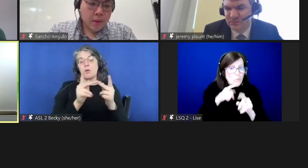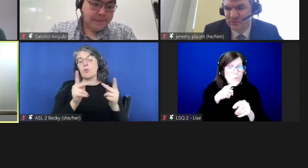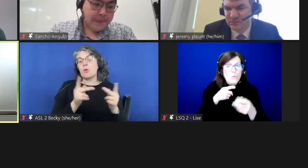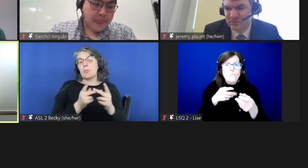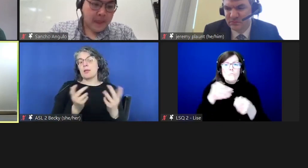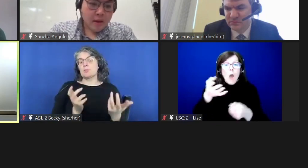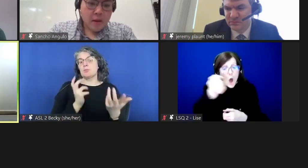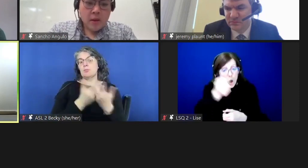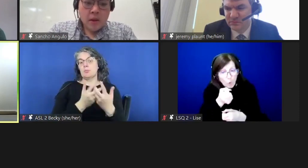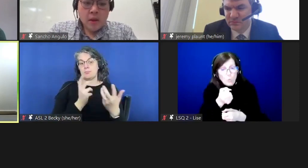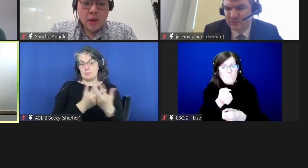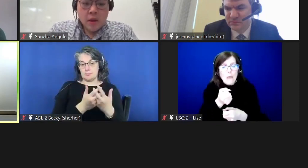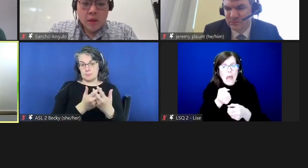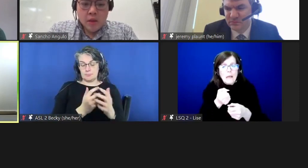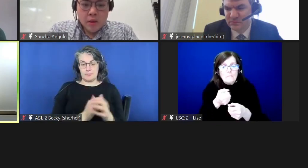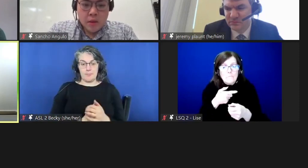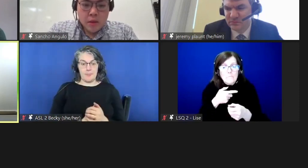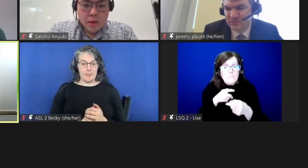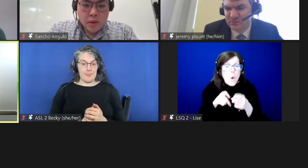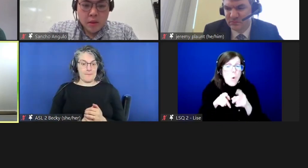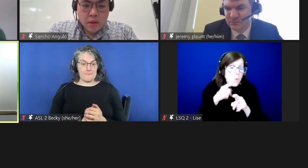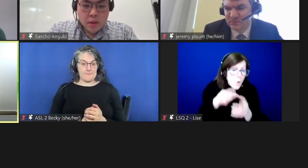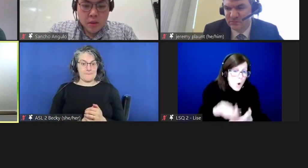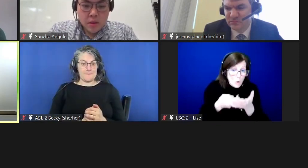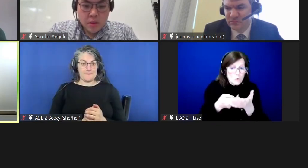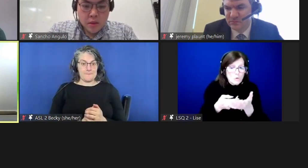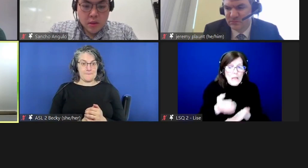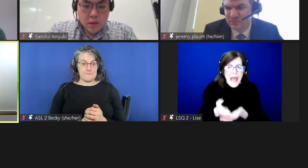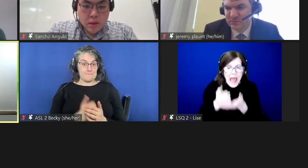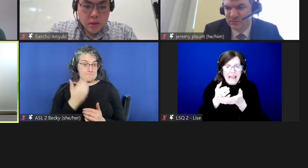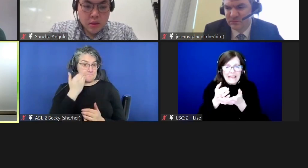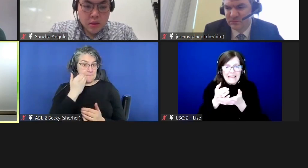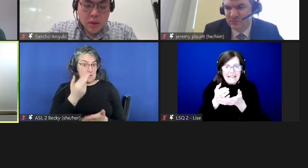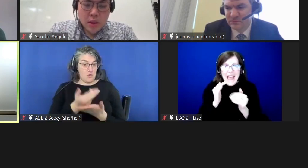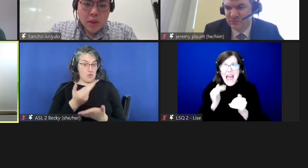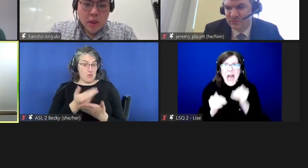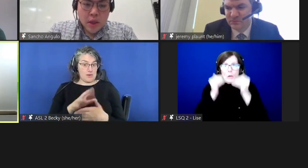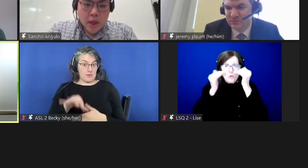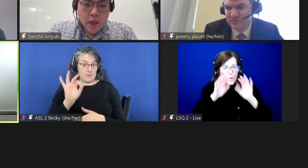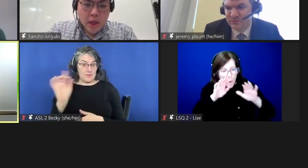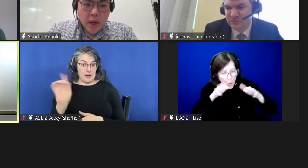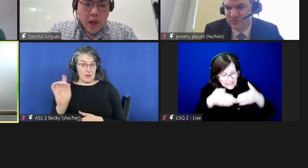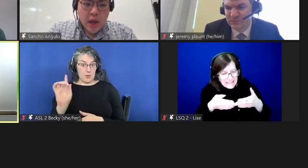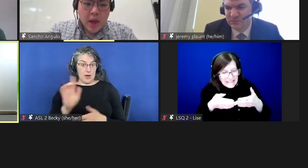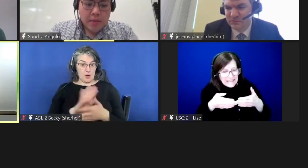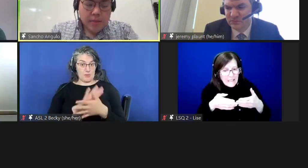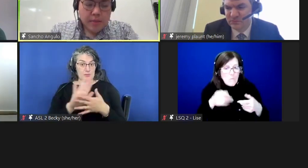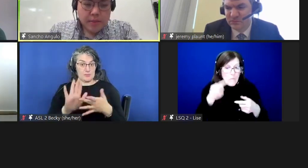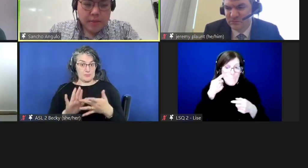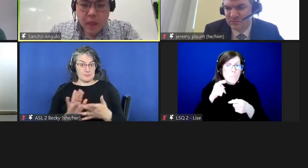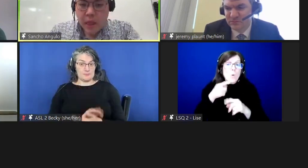ressources pour venir en aide aux adultes autistes ou alors en matière de logement, encore une fois.